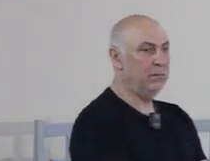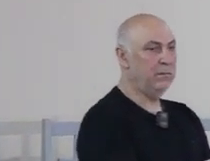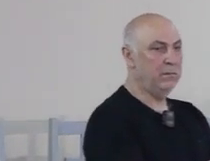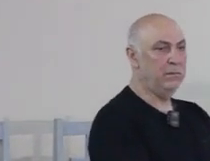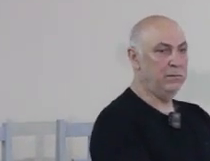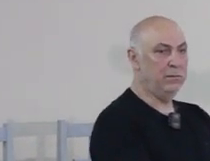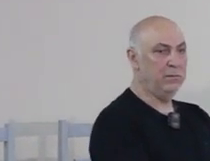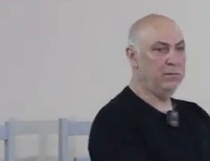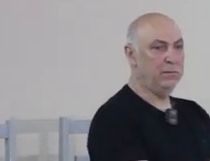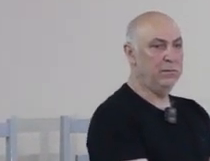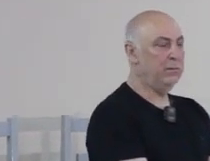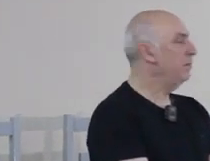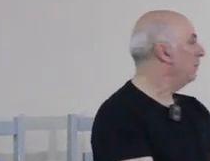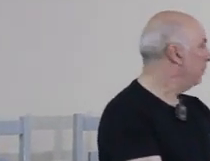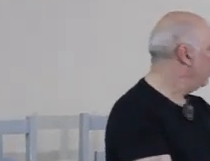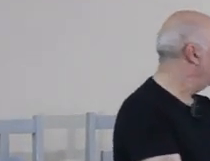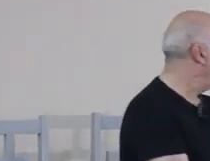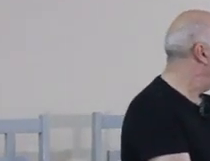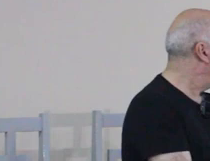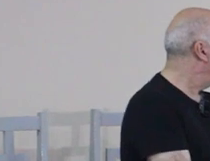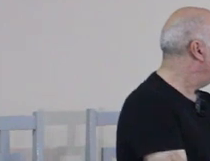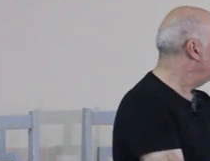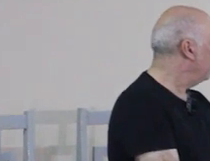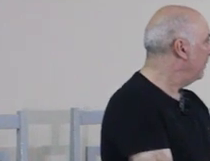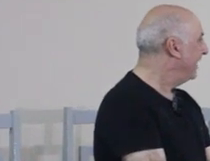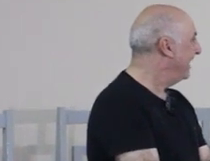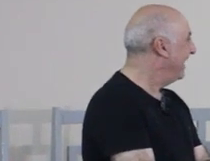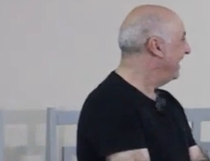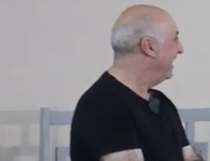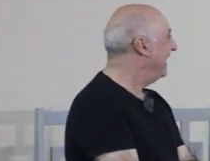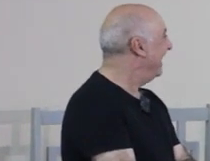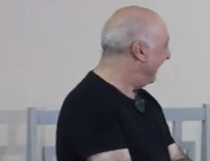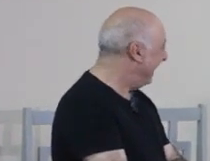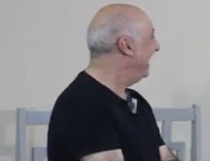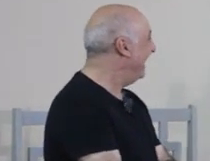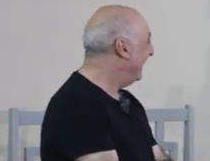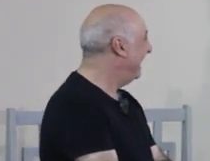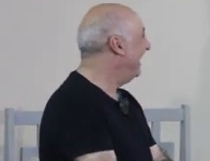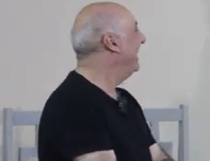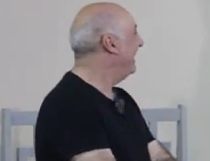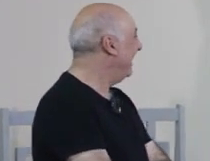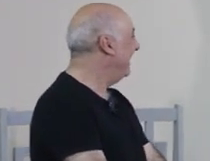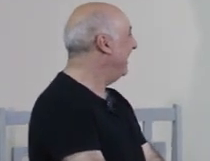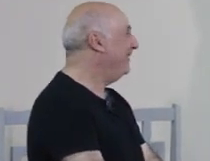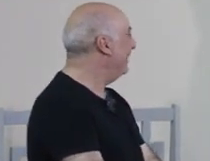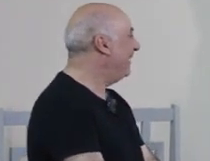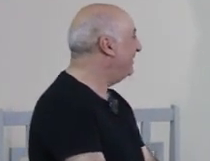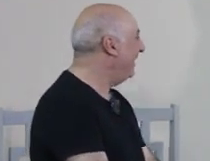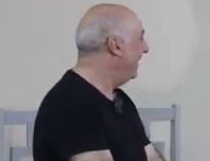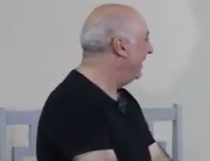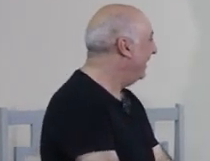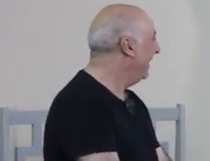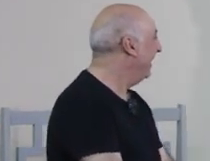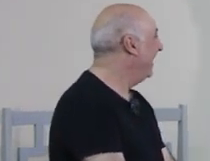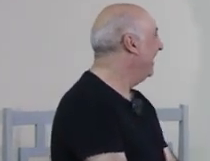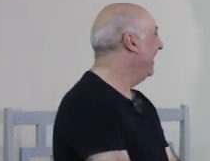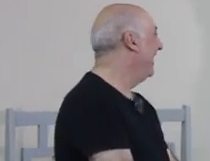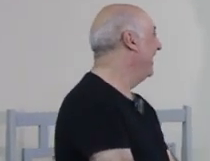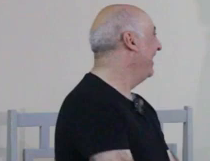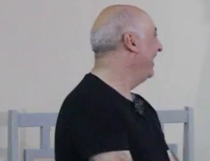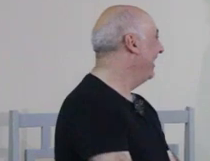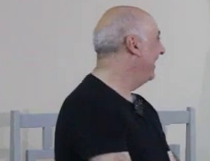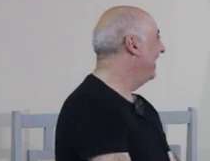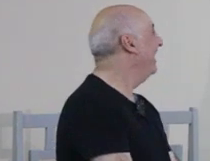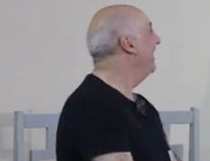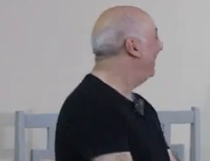importância. Em 2018, Márcio, estive a sorte de ser estagiário no Porto. Fui estagiário por 6 meses, sabia disso? Não sabia. Fui diretor empresarial